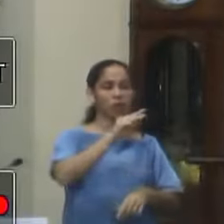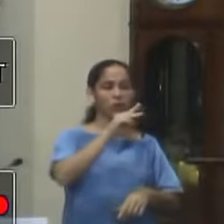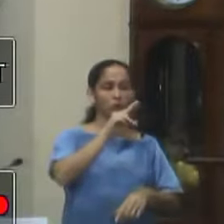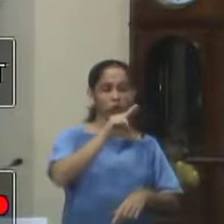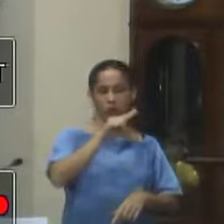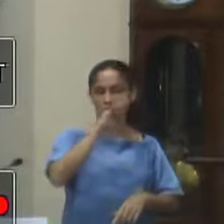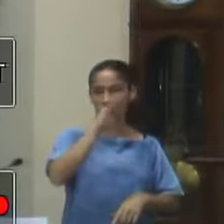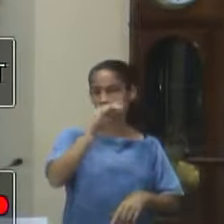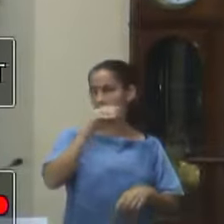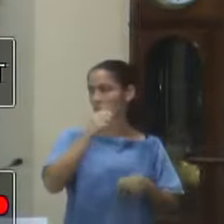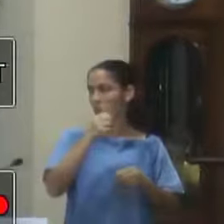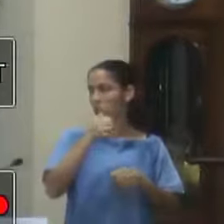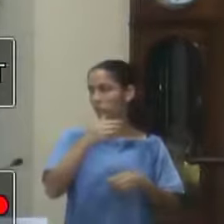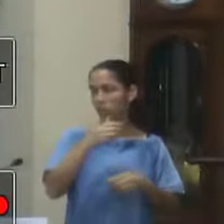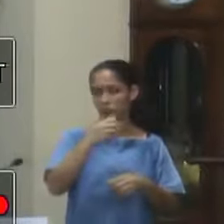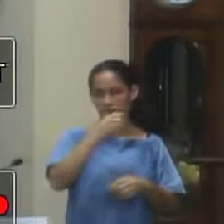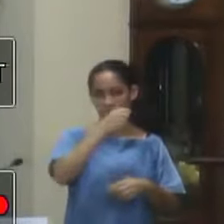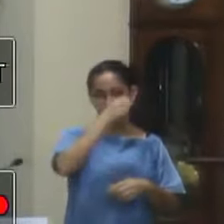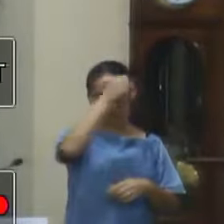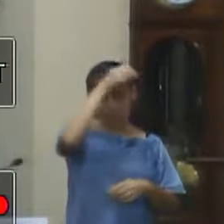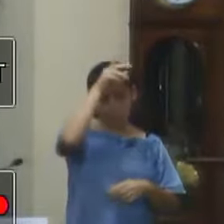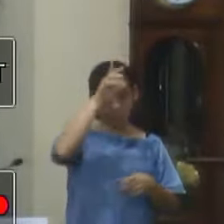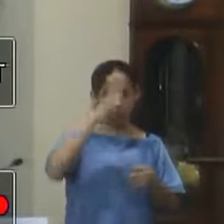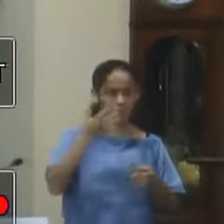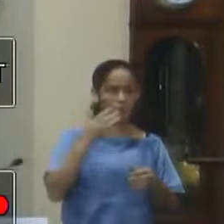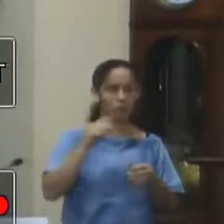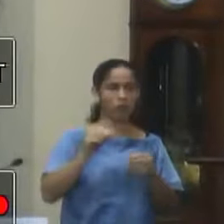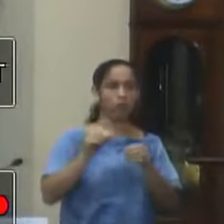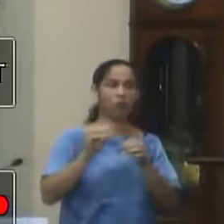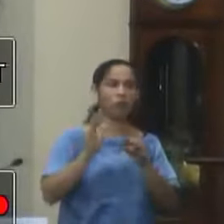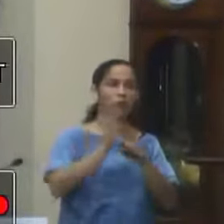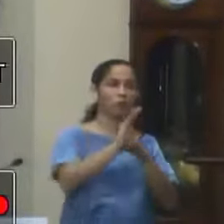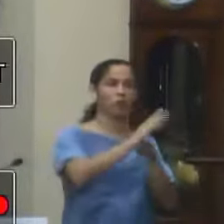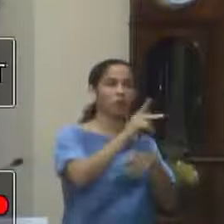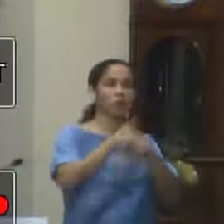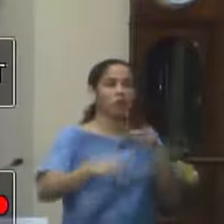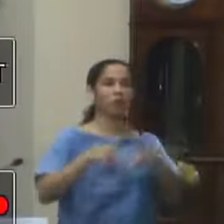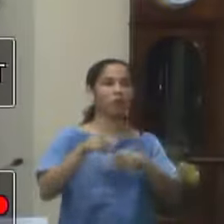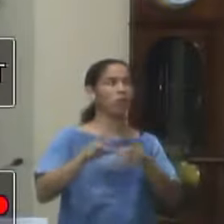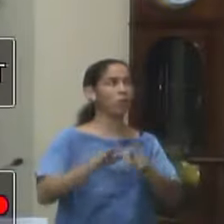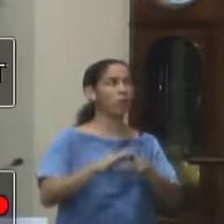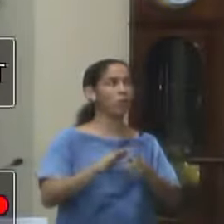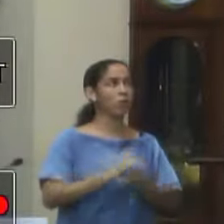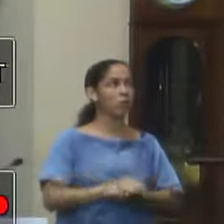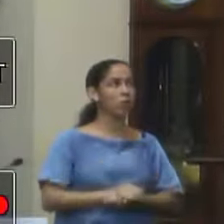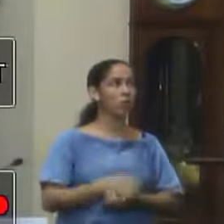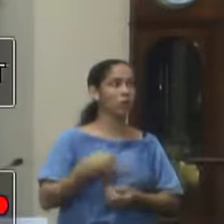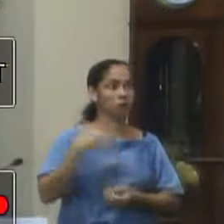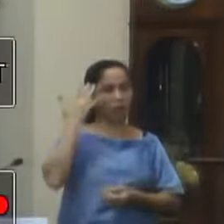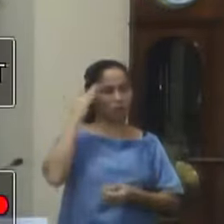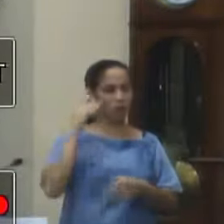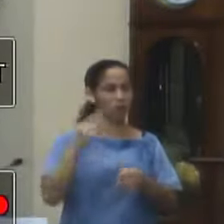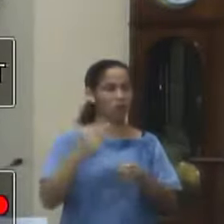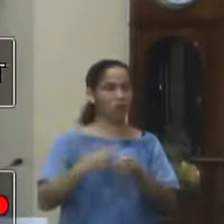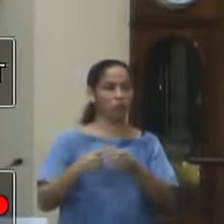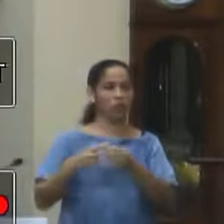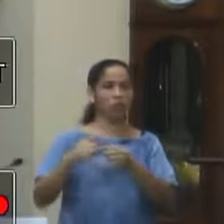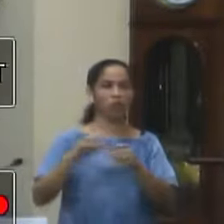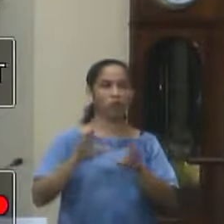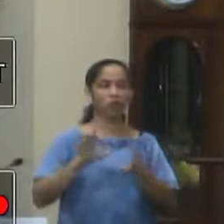Marcelo. Marcelo fica de coração partido porque quer atender a população. E aí, Pedro, eu acho que um distrito que tem 5 mil